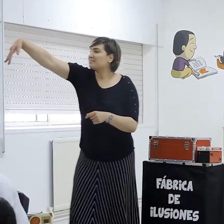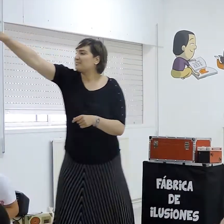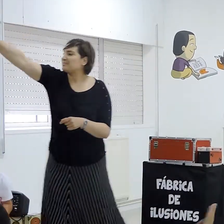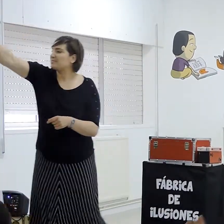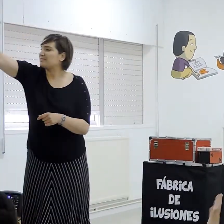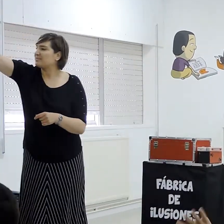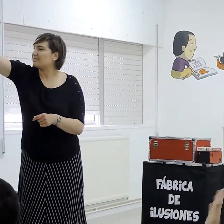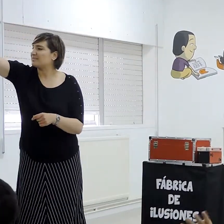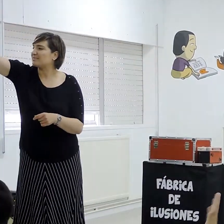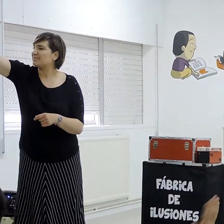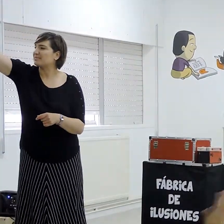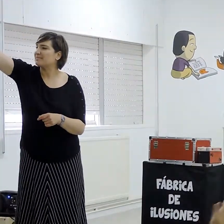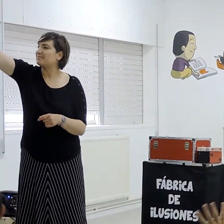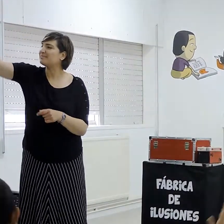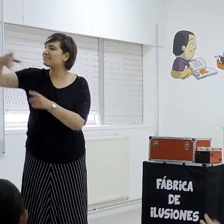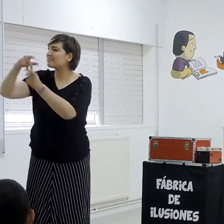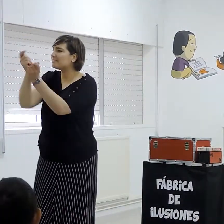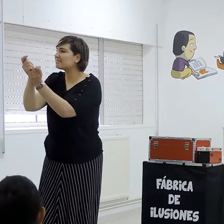Desde ahí, quédate.